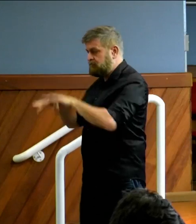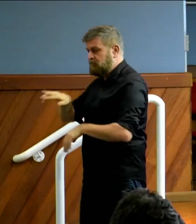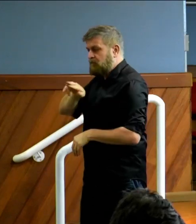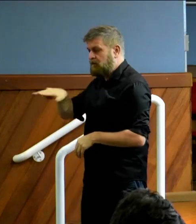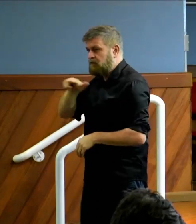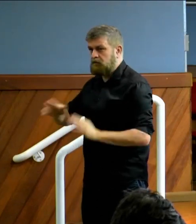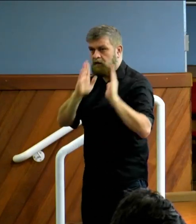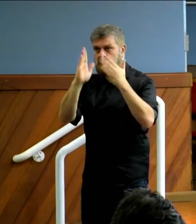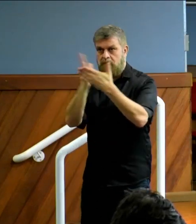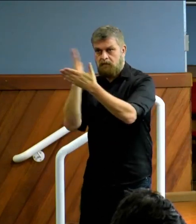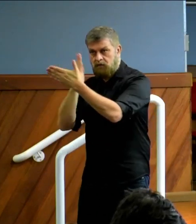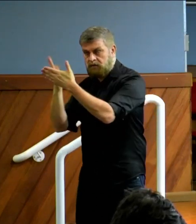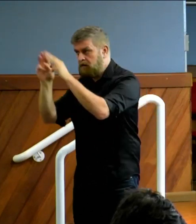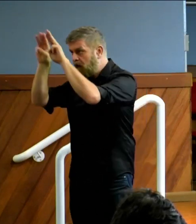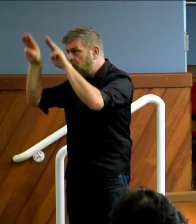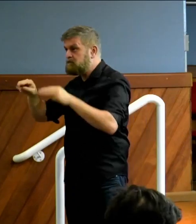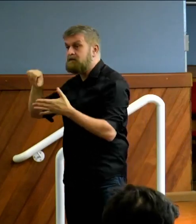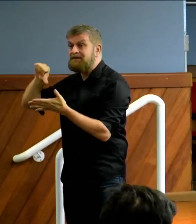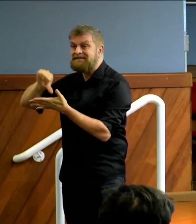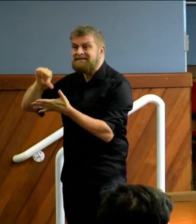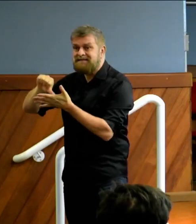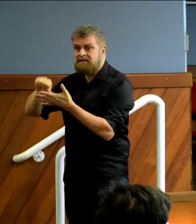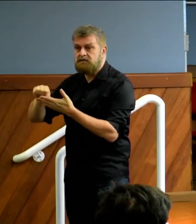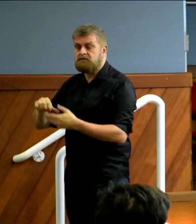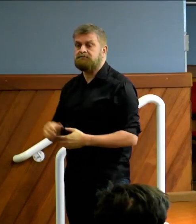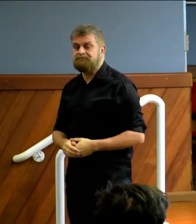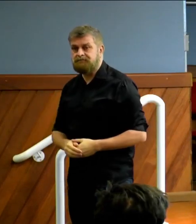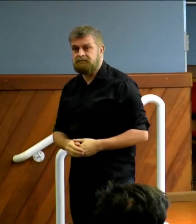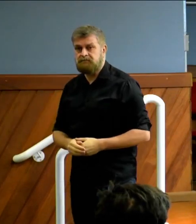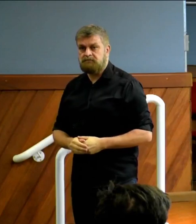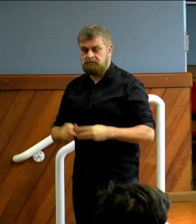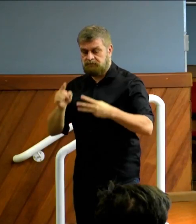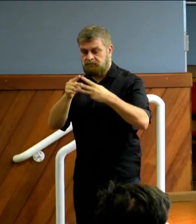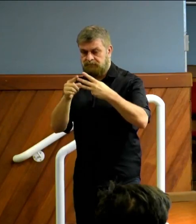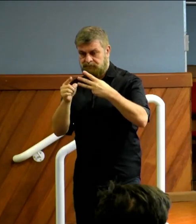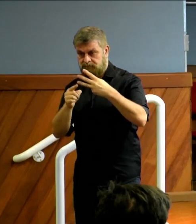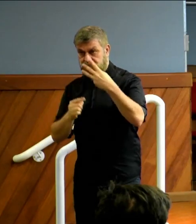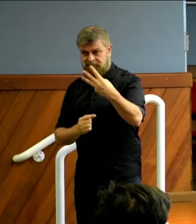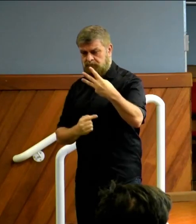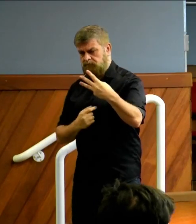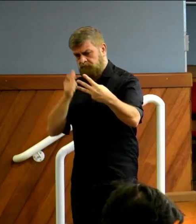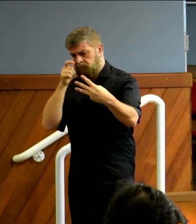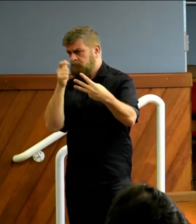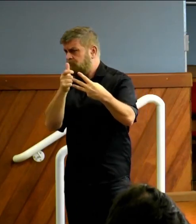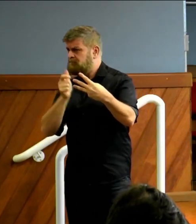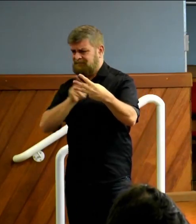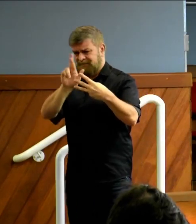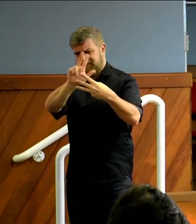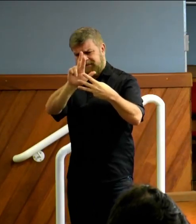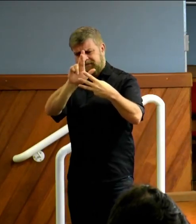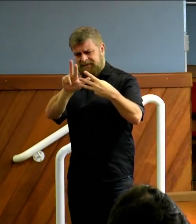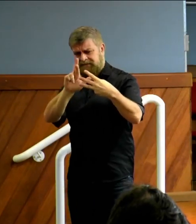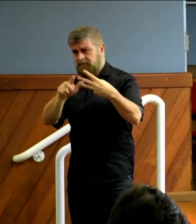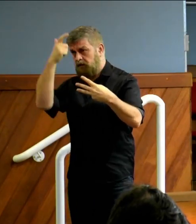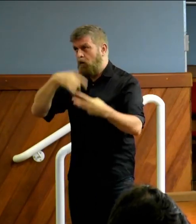arquivos, bibliotecas, museus e centros de documentação, né, que estão ali, né? E aí, eu falei assim, nossa, tem diferença? Porque assim, eu fui